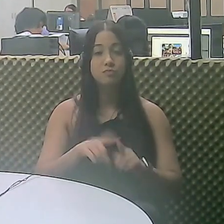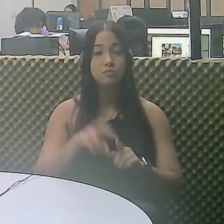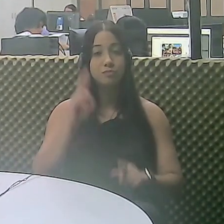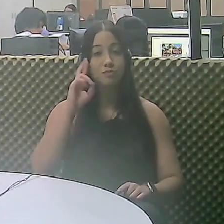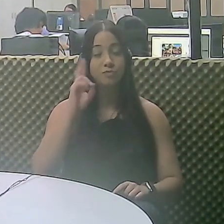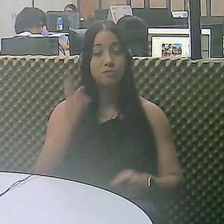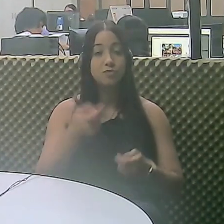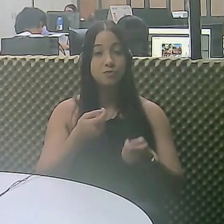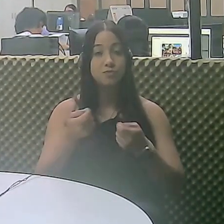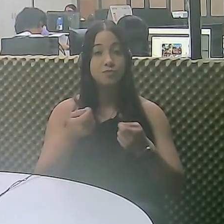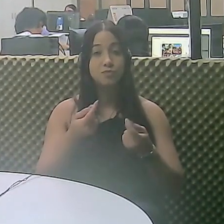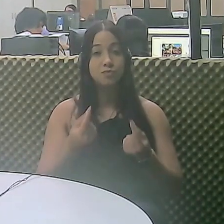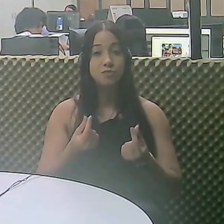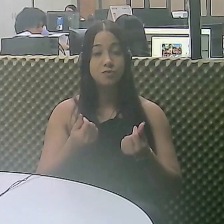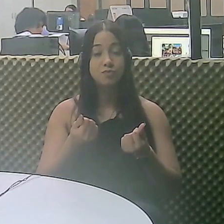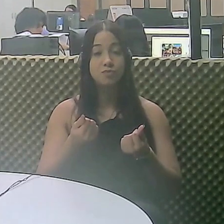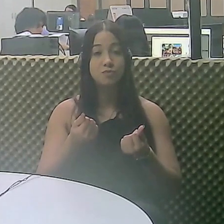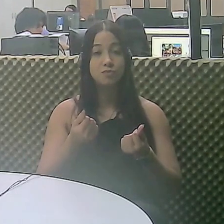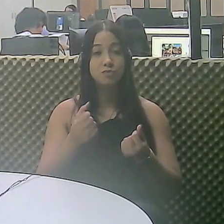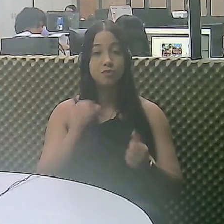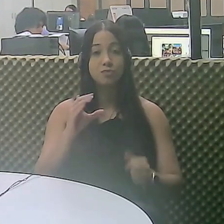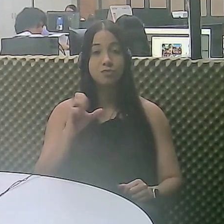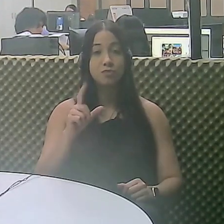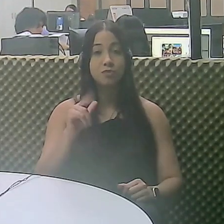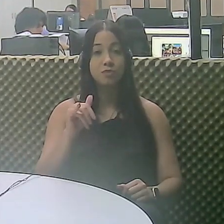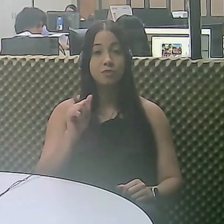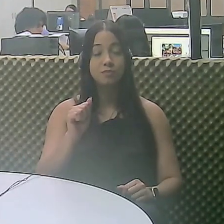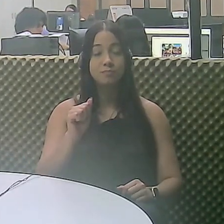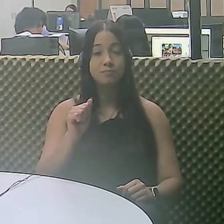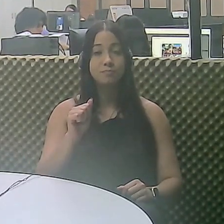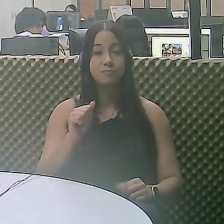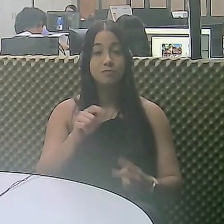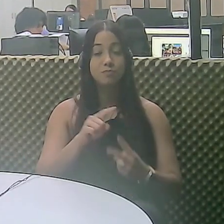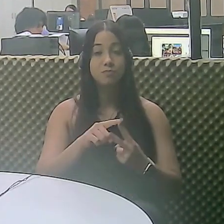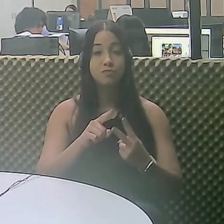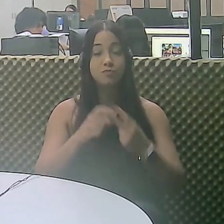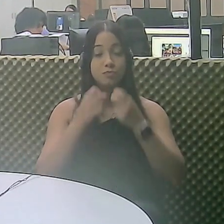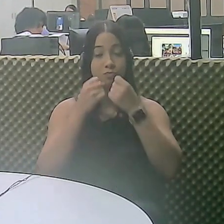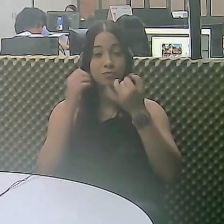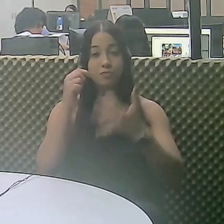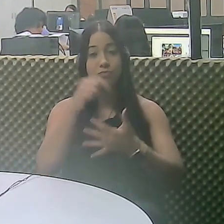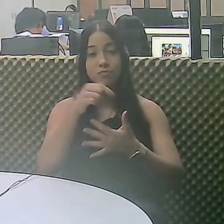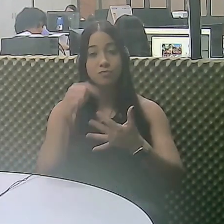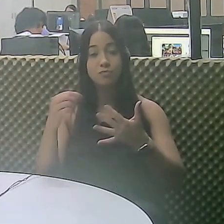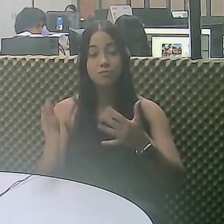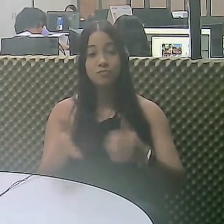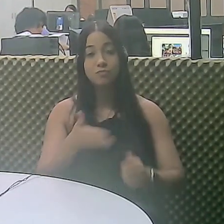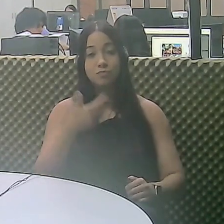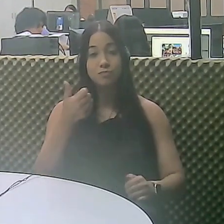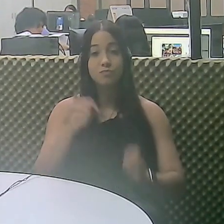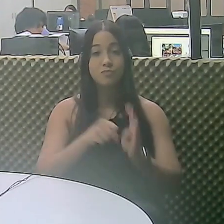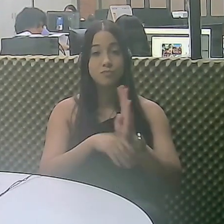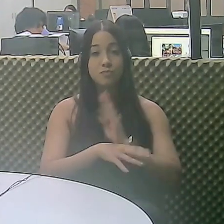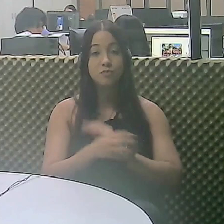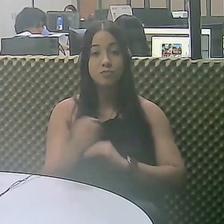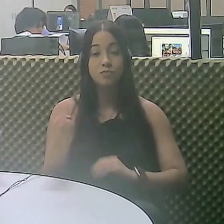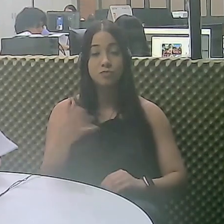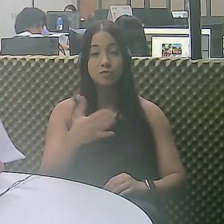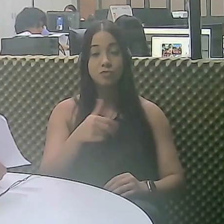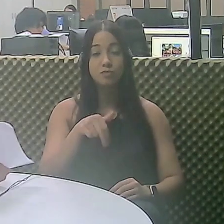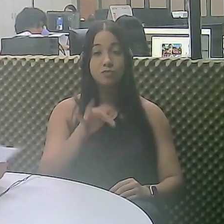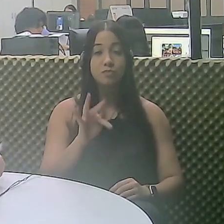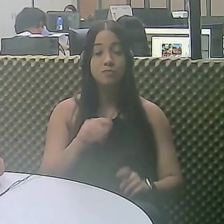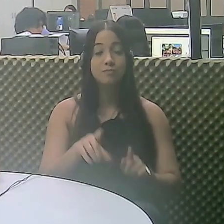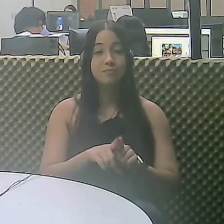fiscalização de rendas tributárias Célia Amin eles irão destacar as melhorias e benefícios da nova nota fiscal